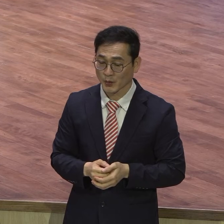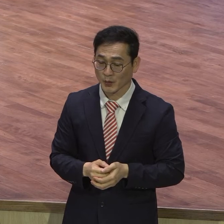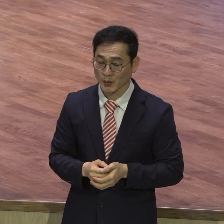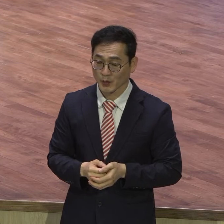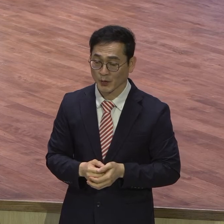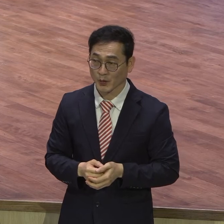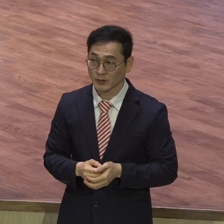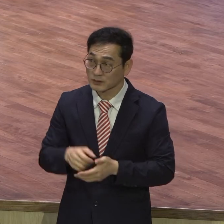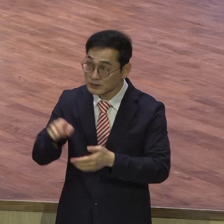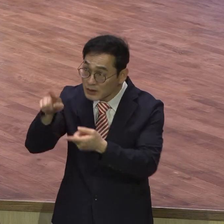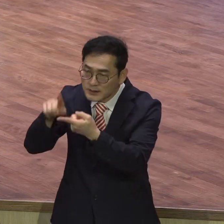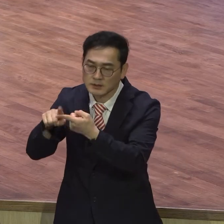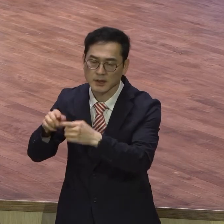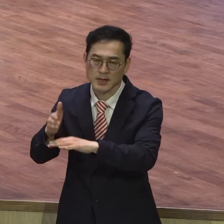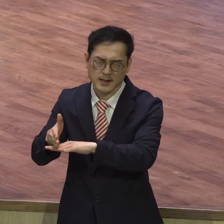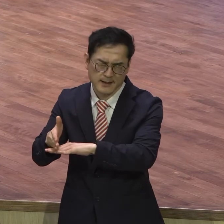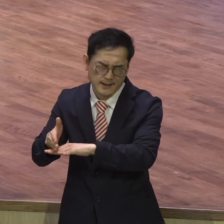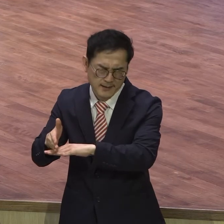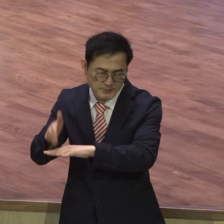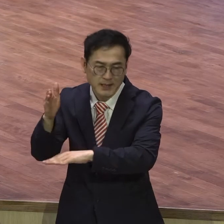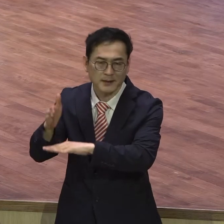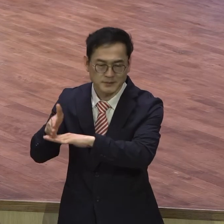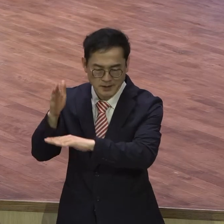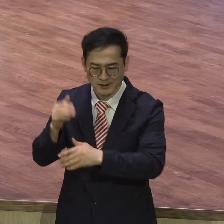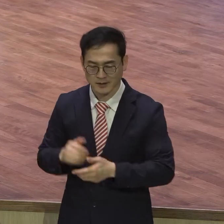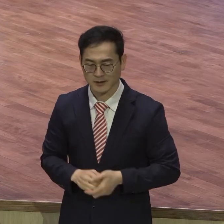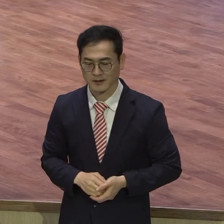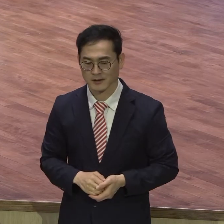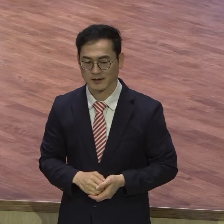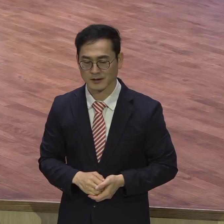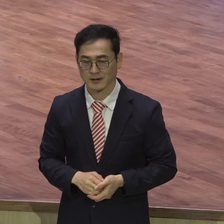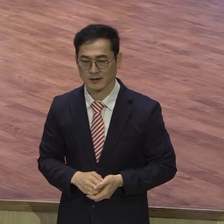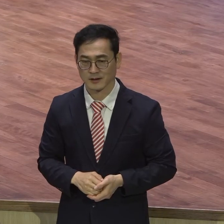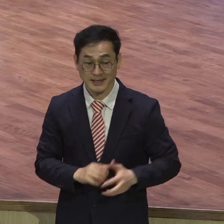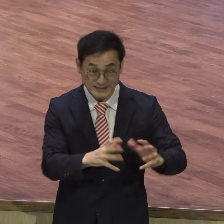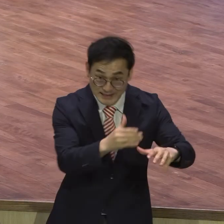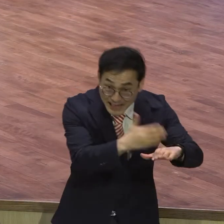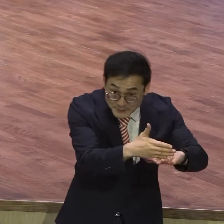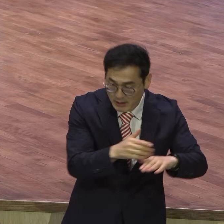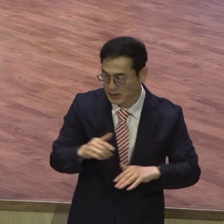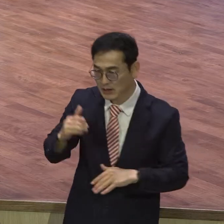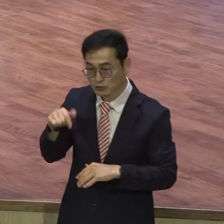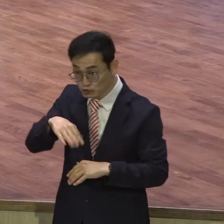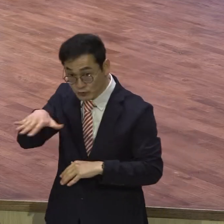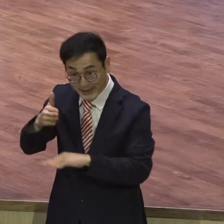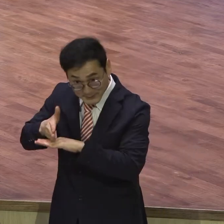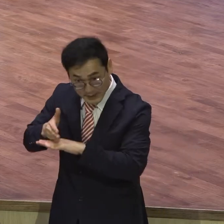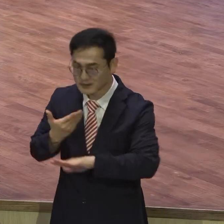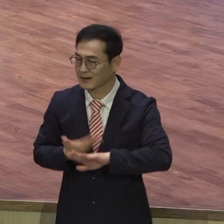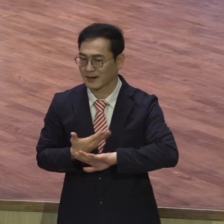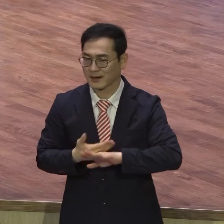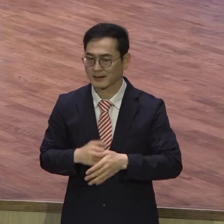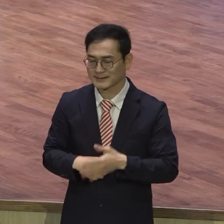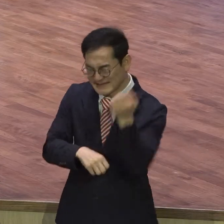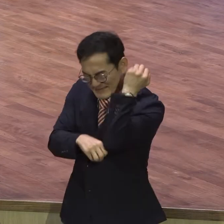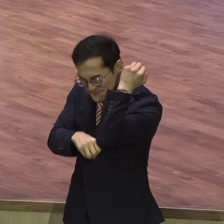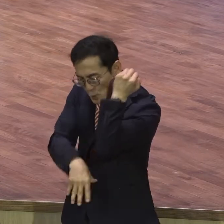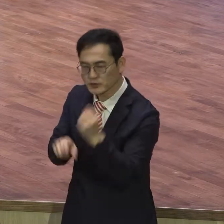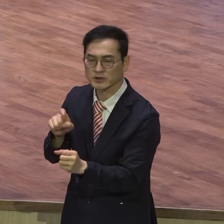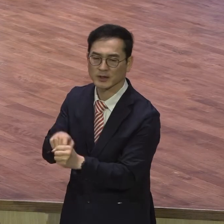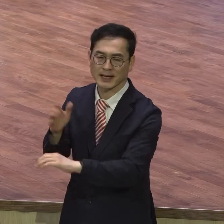근원적 감사 감사 세상 사람들도 감사해요 우리 감사는 다릅니다 어떤 감사냐 근원적 감사